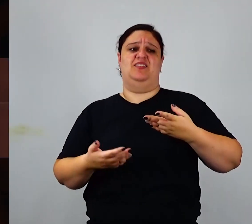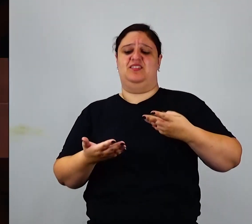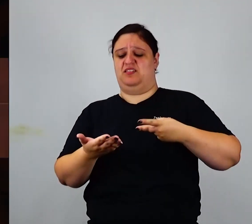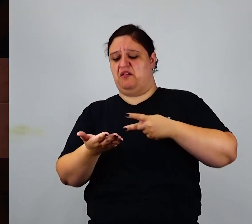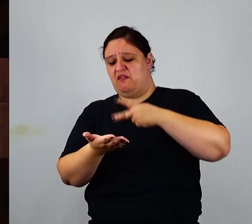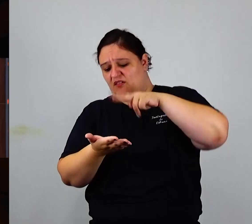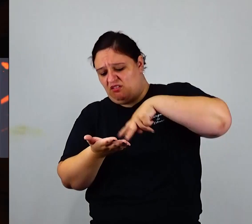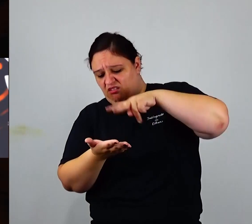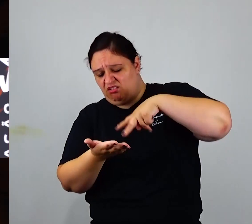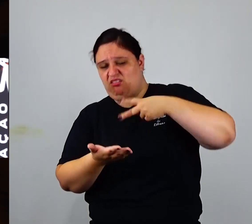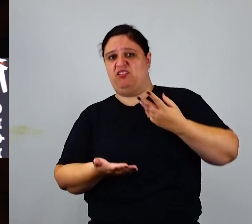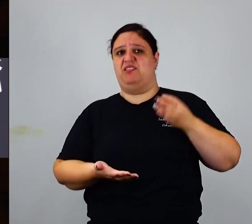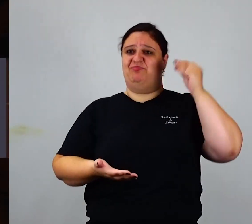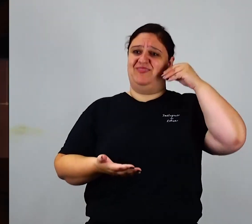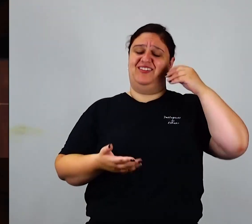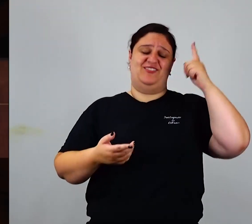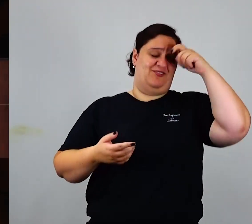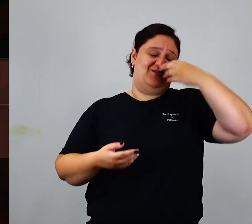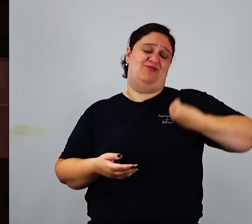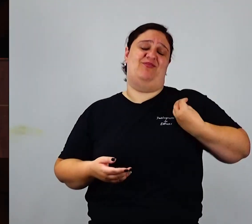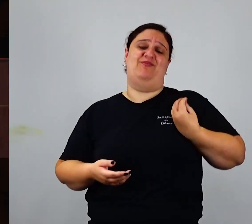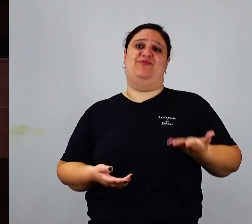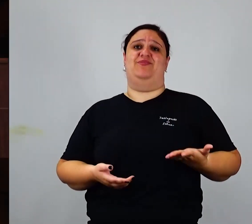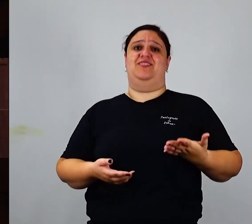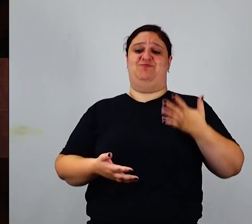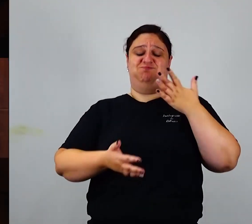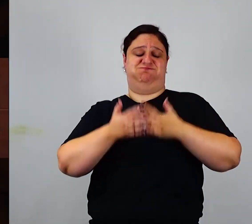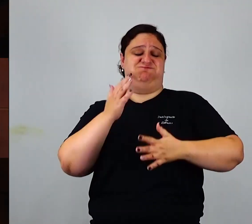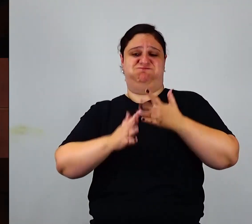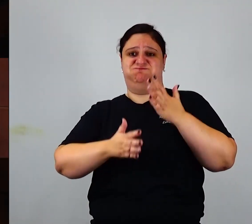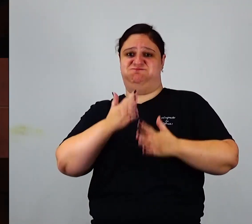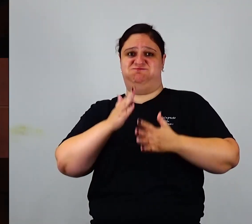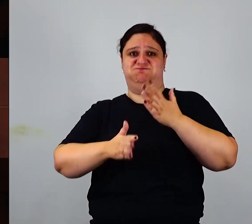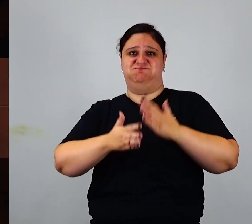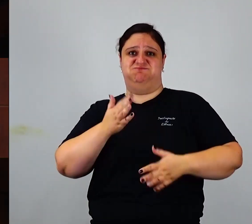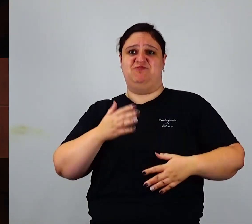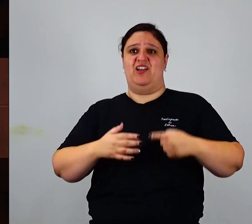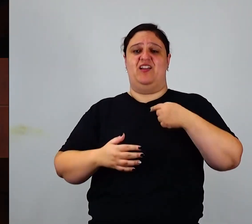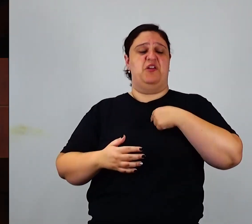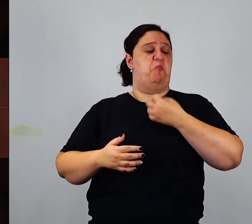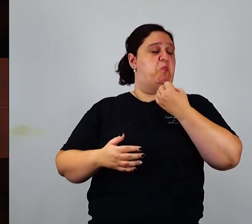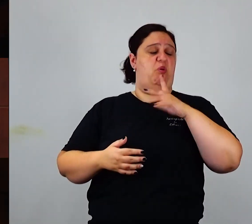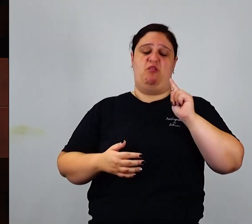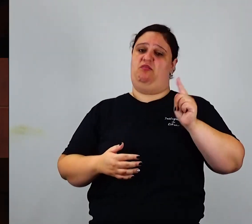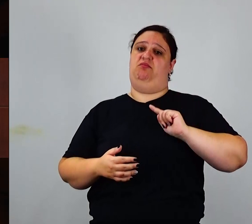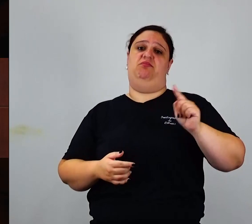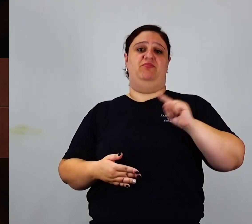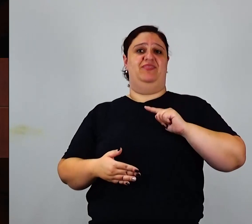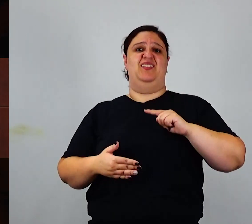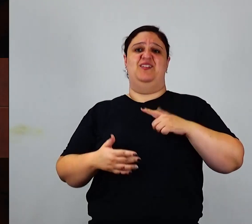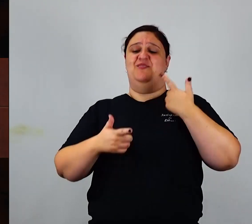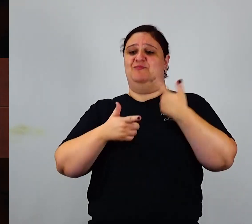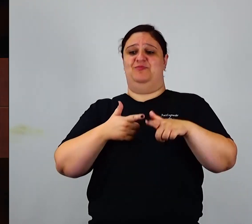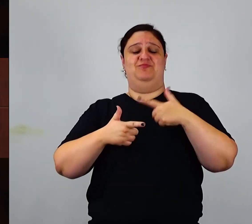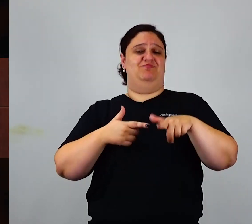vezes a vida é tão complicada. A minha vida da igreja às vezes não é muito boa. Eu tenho dificuldades em